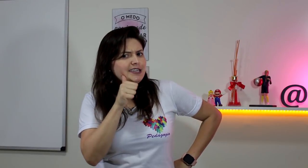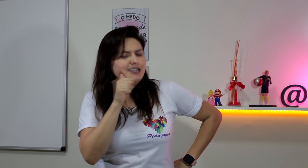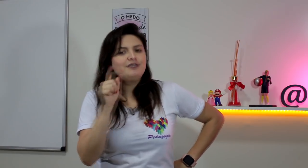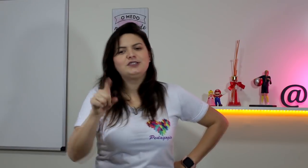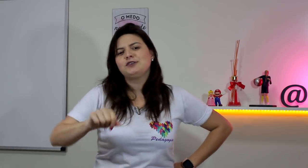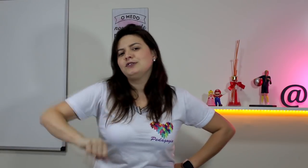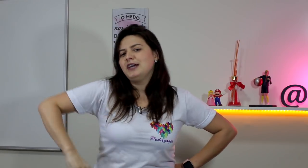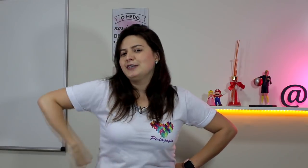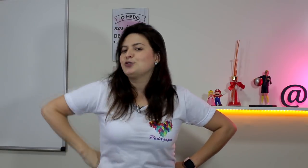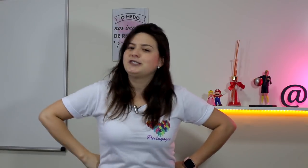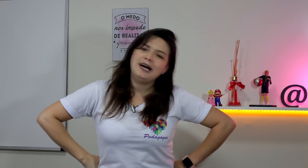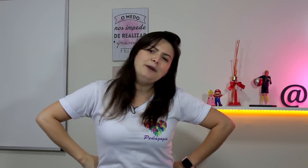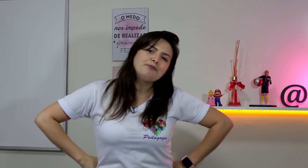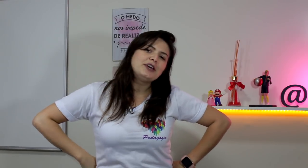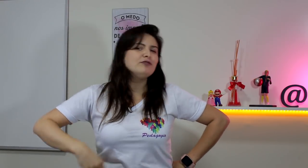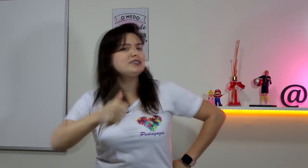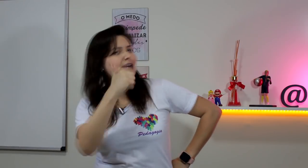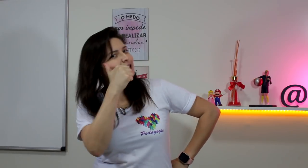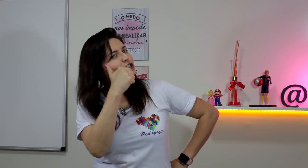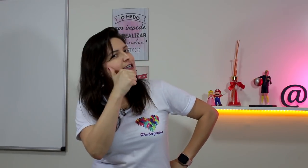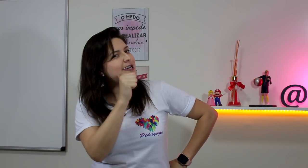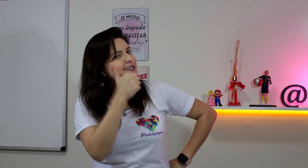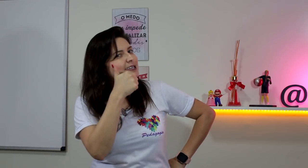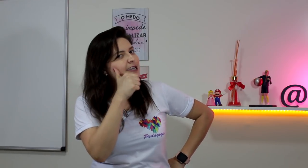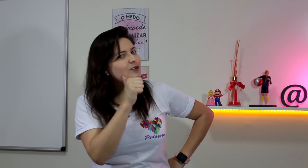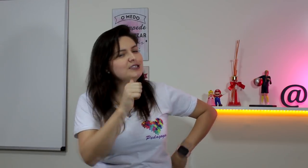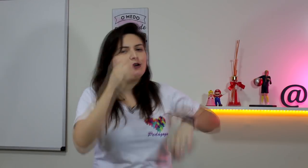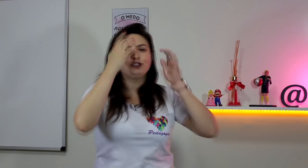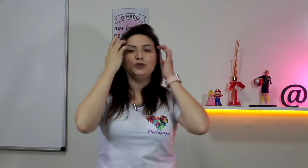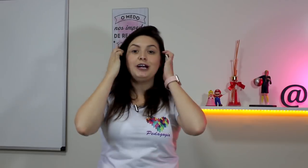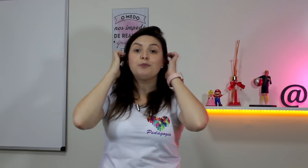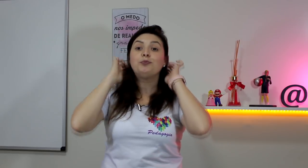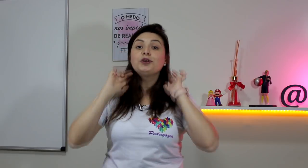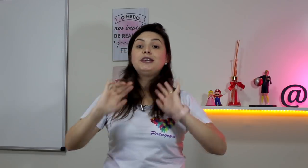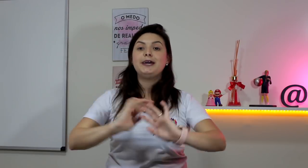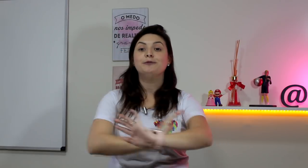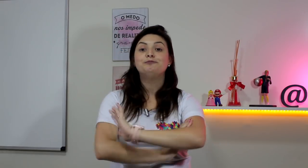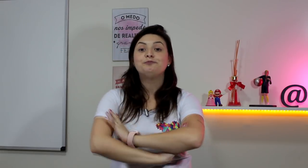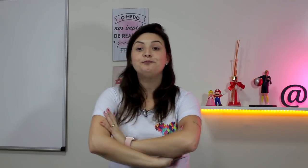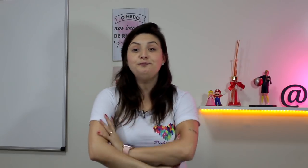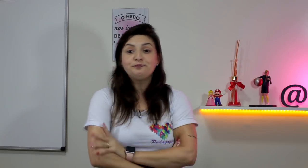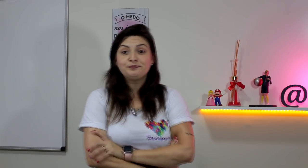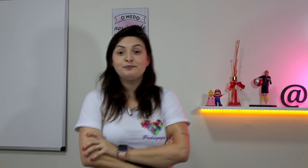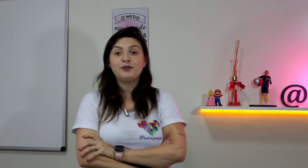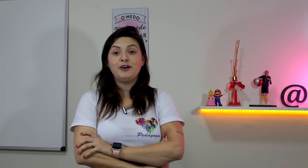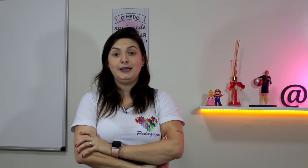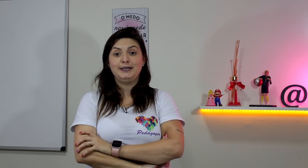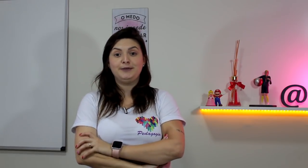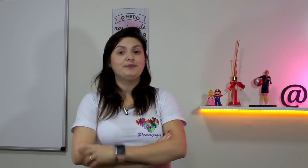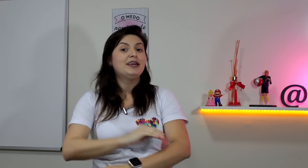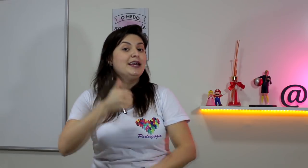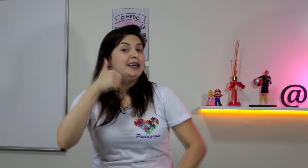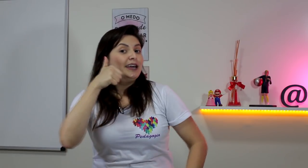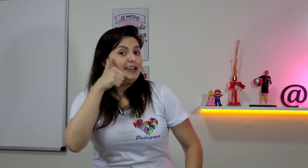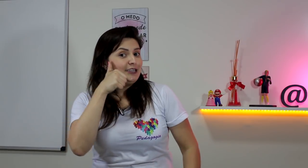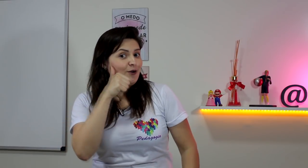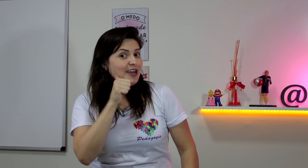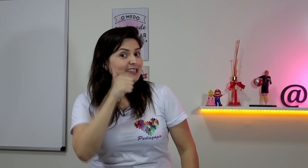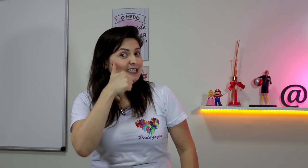daqui, você consegue associar? O que você acha que esse aqui é o sinal de mulher? Por quê? Me fala aí. Então, esse aqui